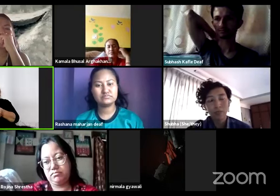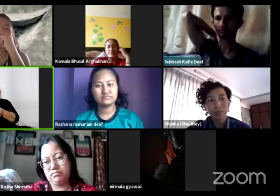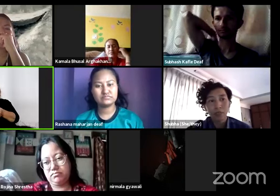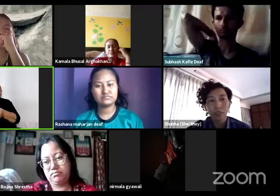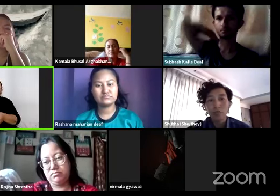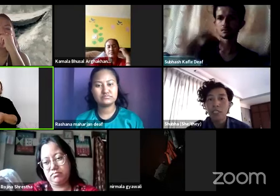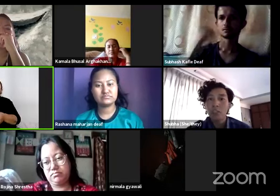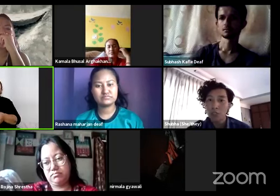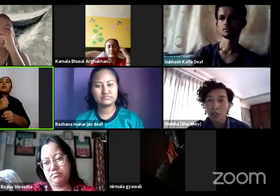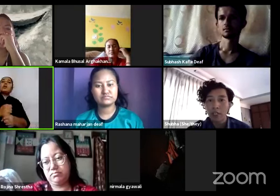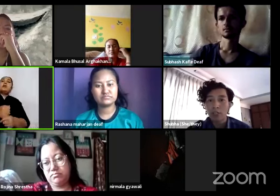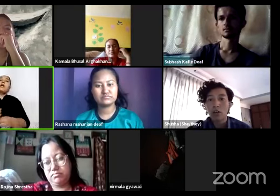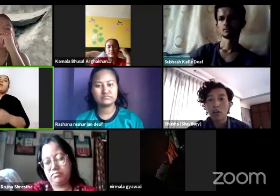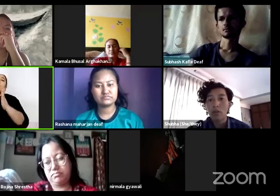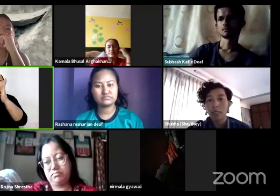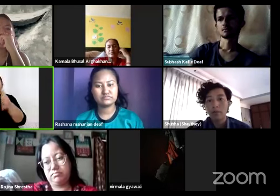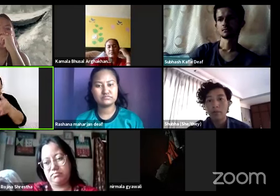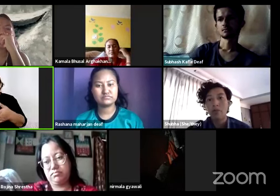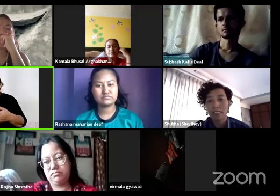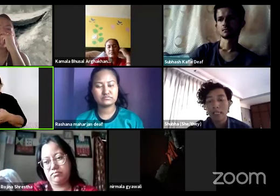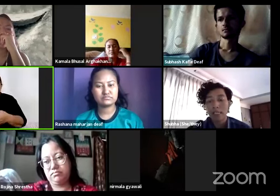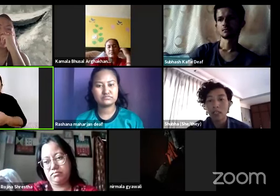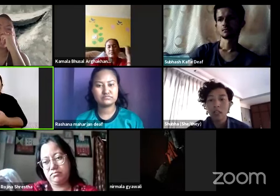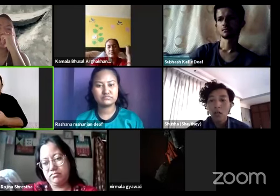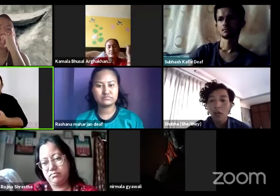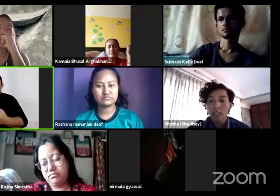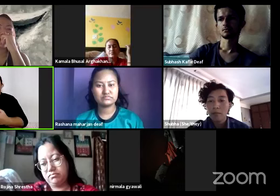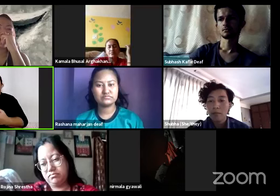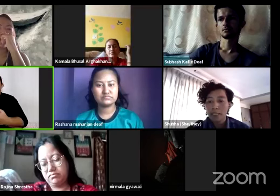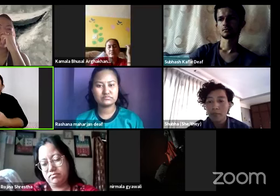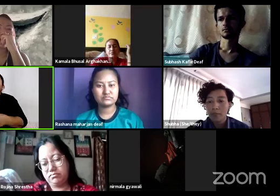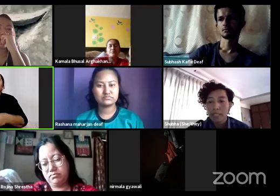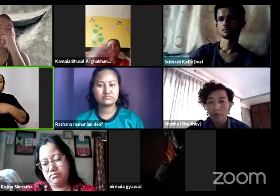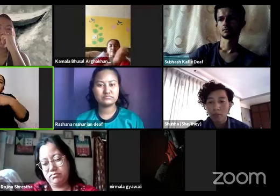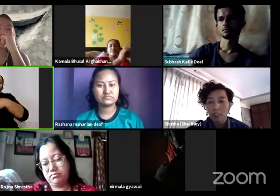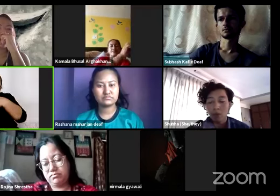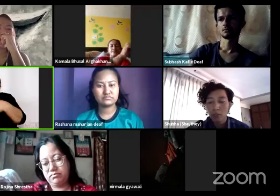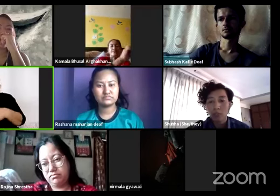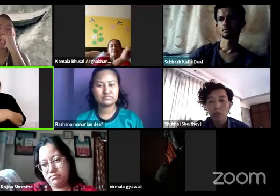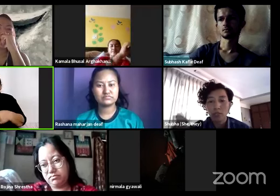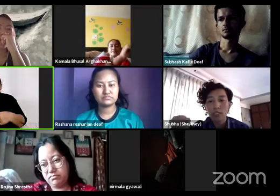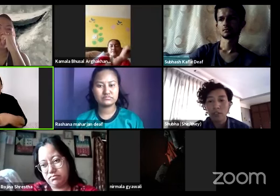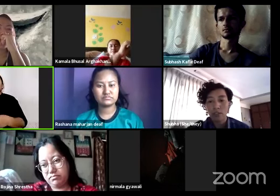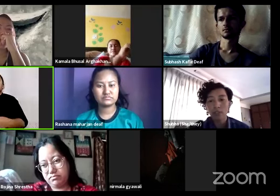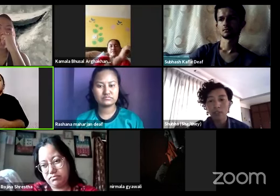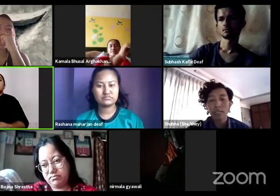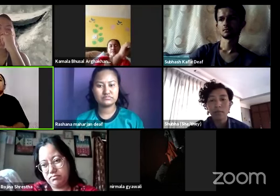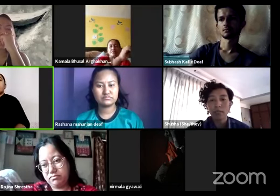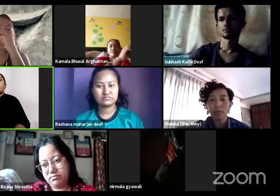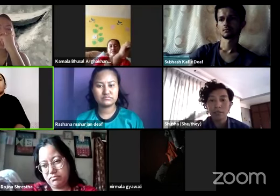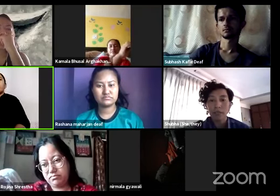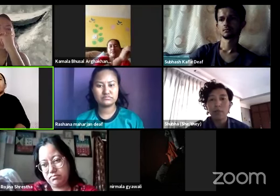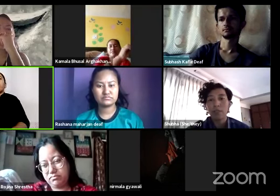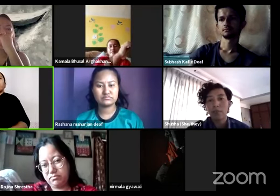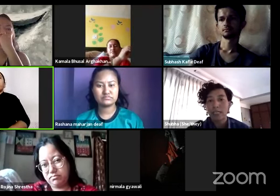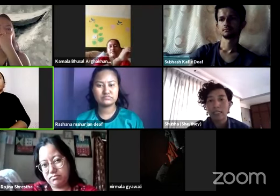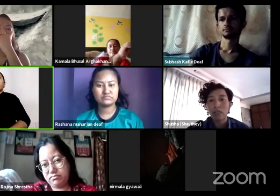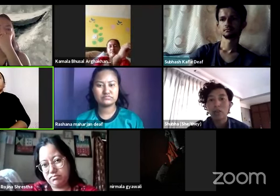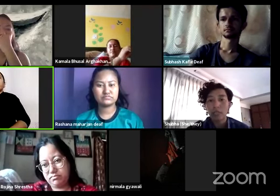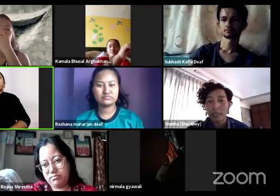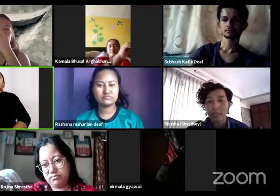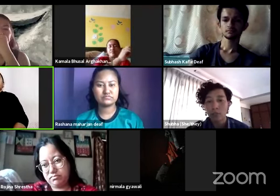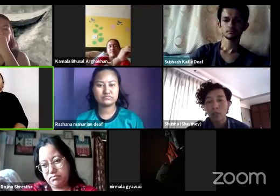होइन, त्यो पनि निरन्तर रहनेछ भनेर म भन्न चाहेँ. अनि मैले एकछिनपछि यहाँ हाम्रो फेसबुकहरूको लिङ्कहरू दिन्छु, त्यहाँबाट नि तपाईँले हाम्रो के